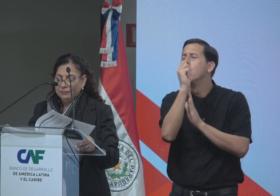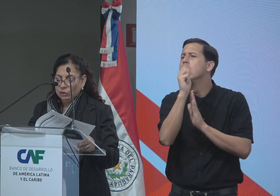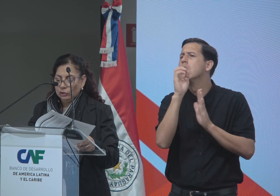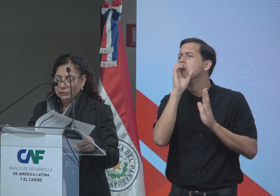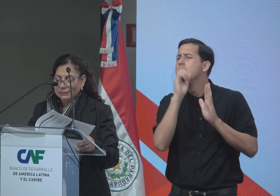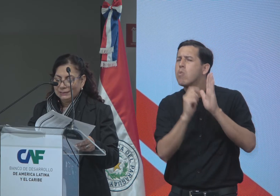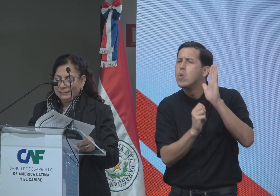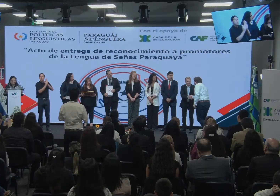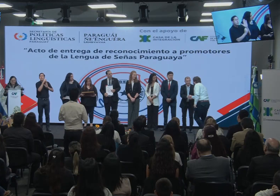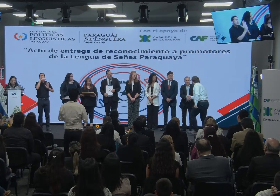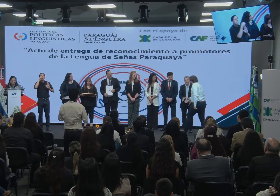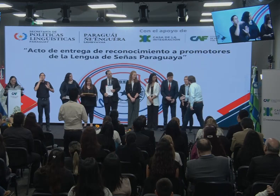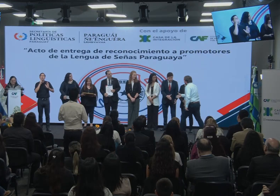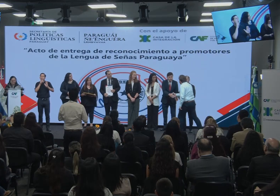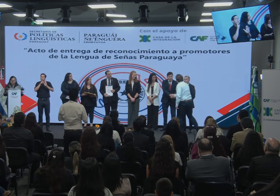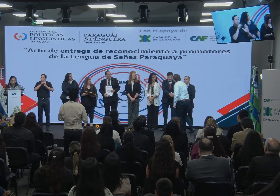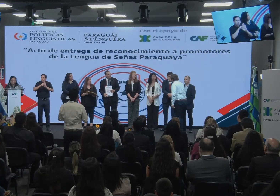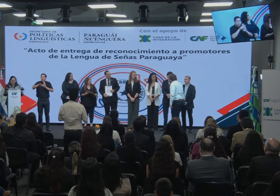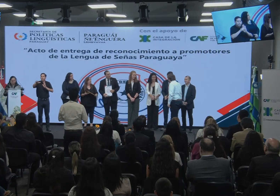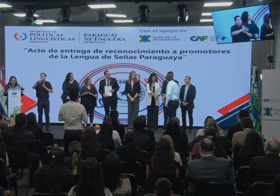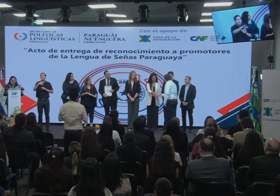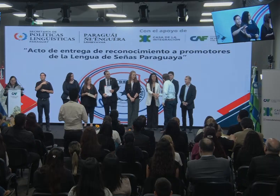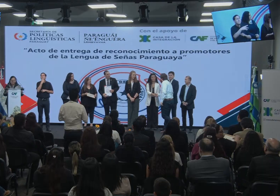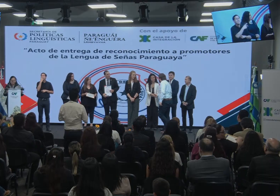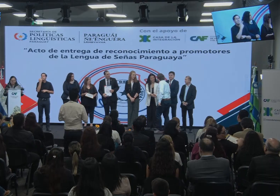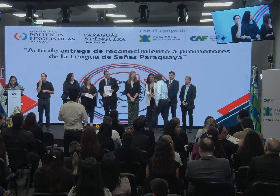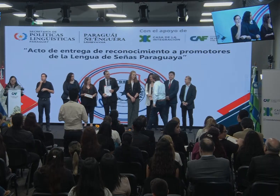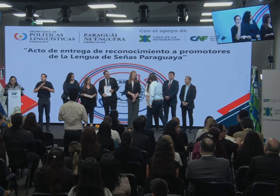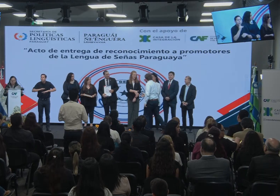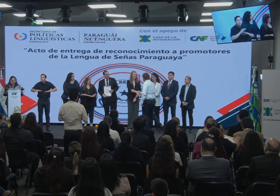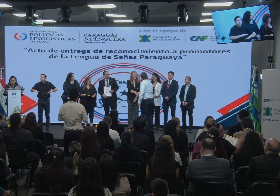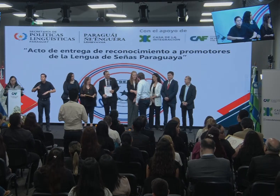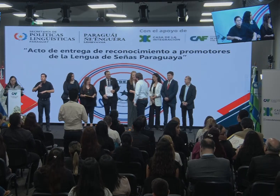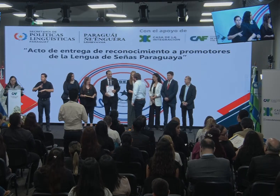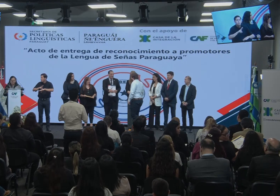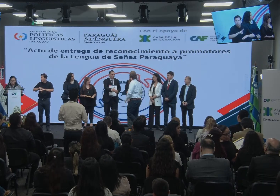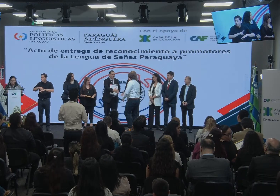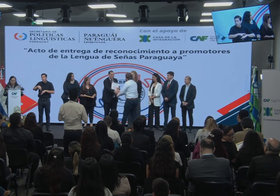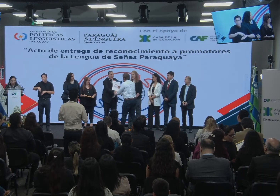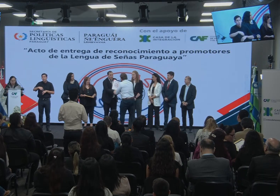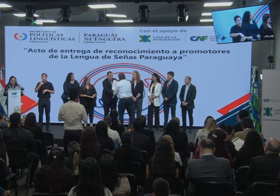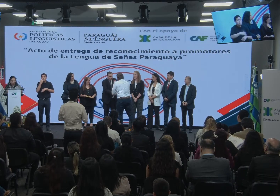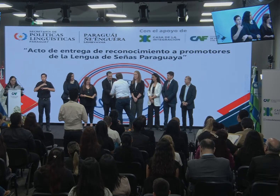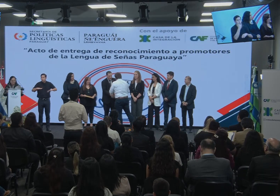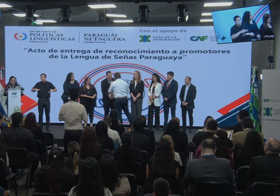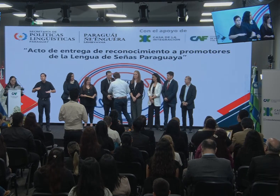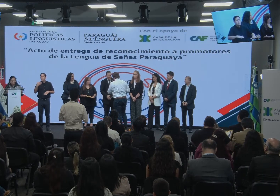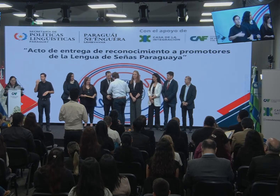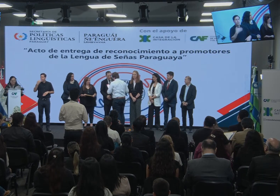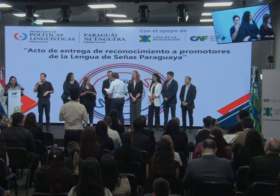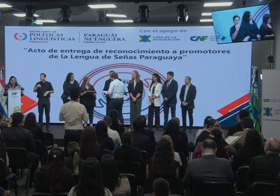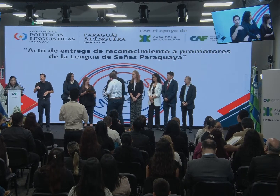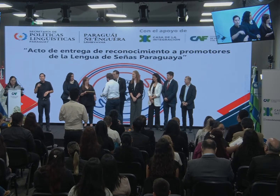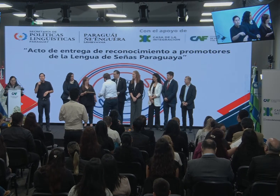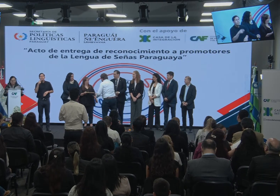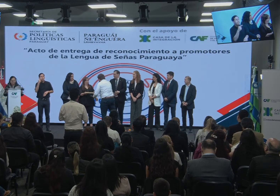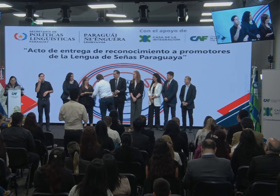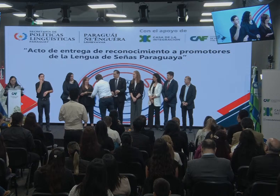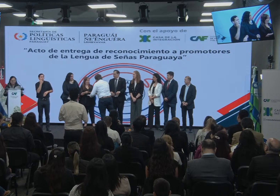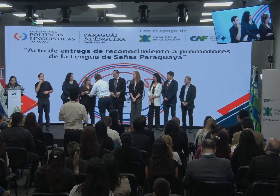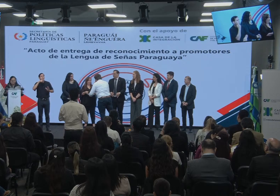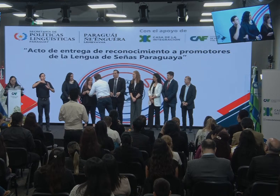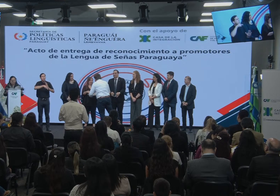la visión de que cada niño en Paraguay debe desarrollar competencias tecnológicas y habilidades para la